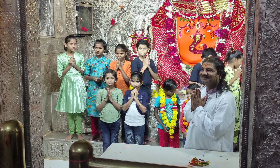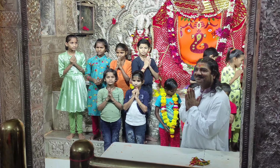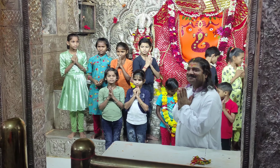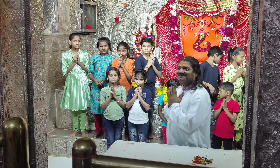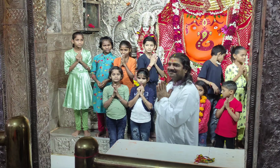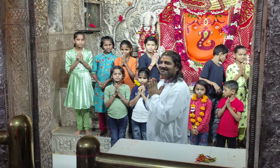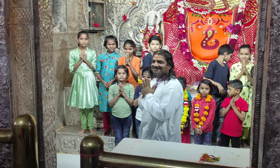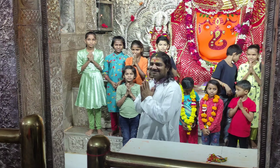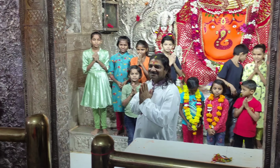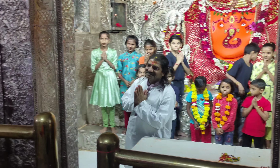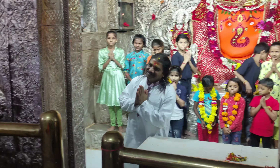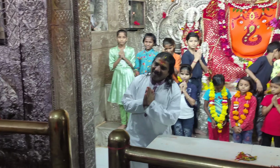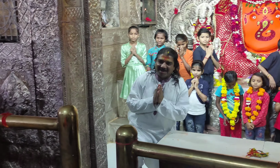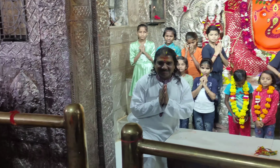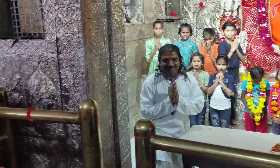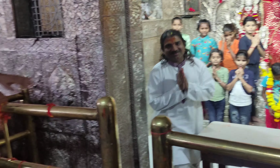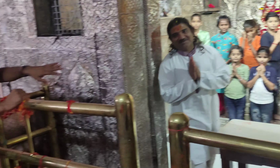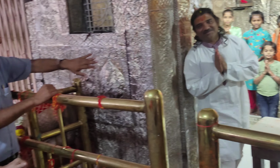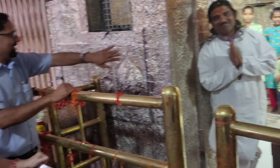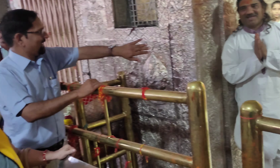खाली करके थोड़ा उनको भी देखो,